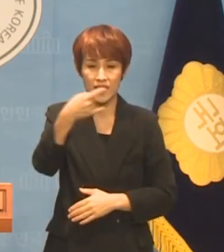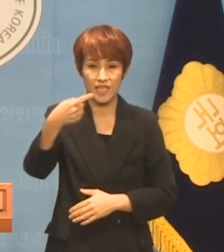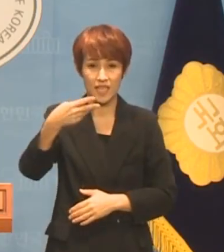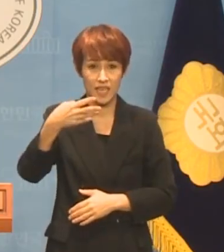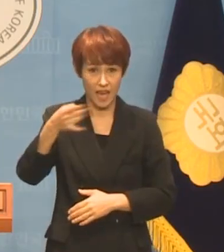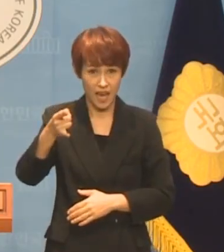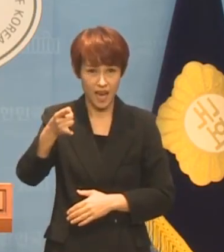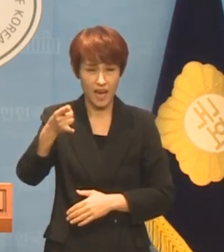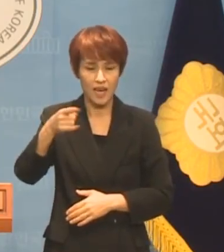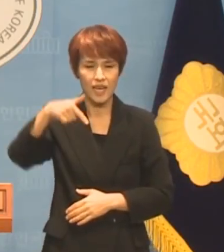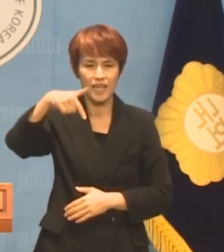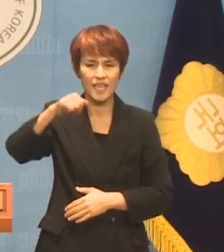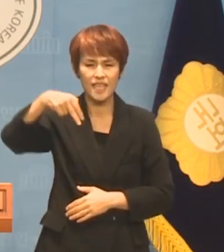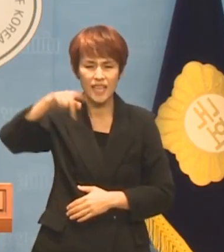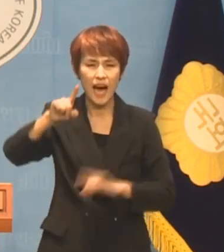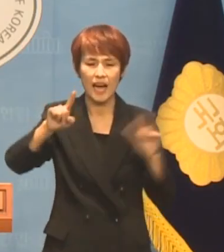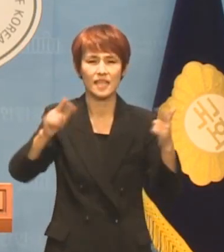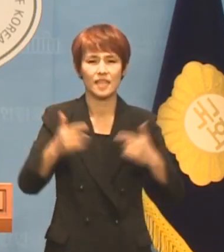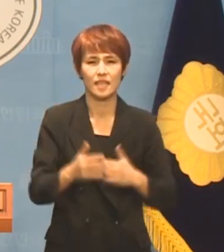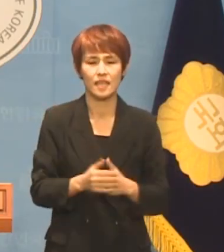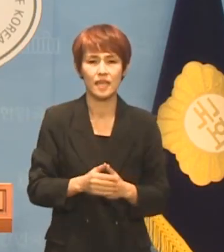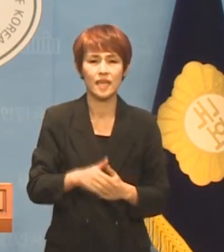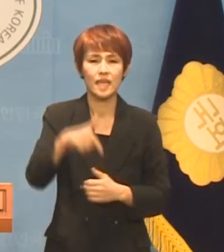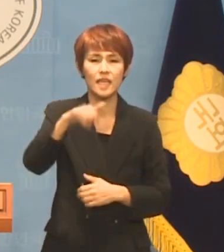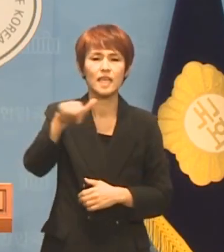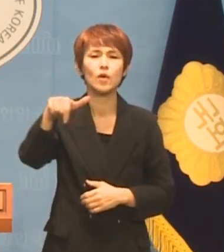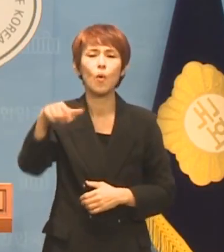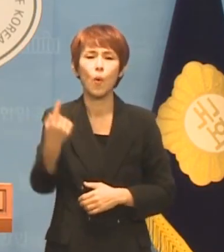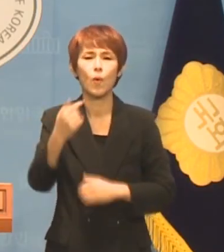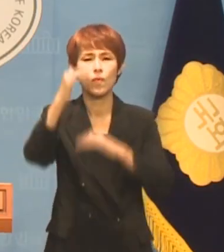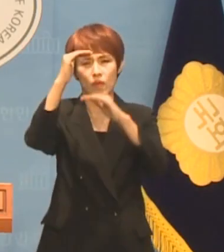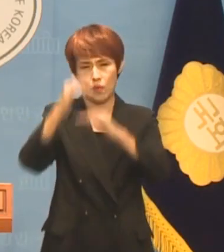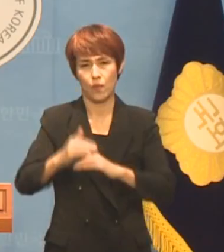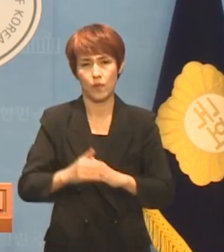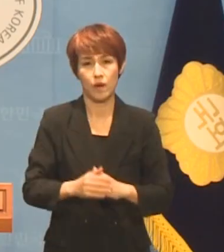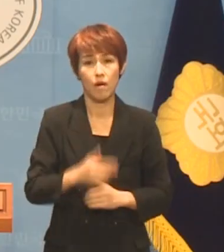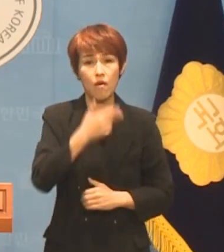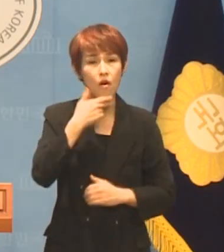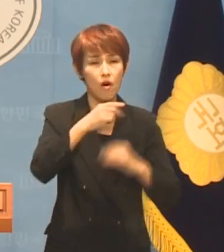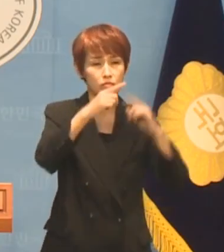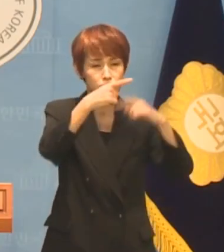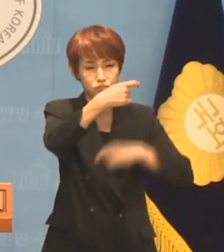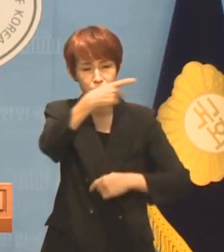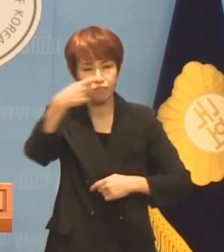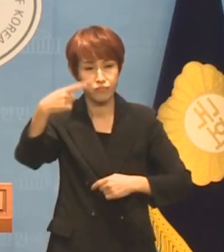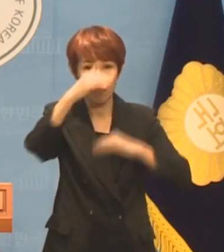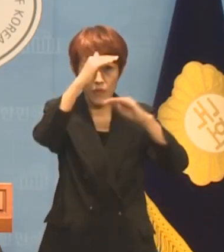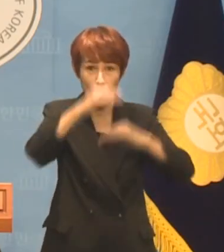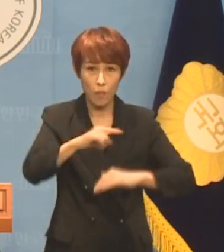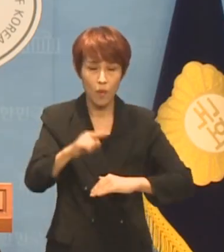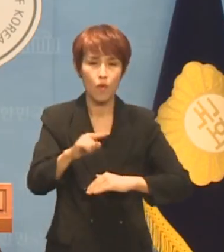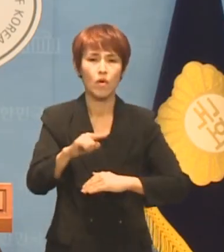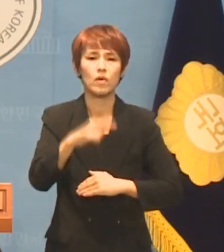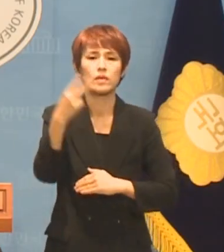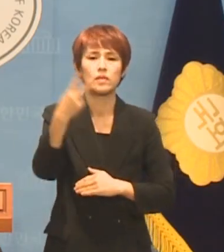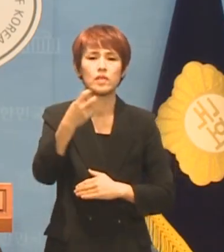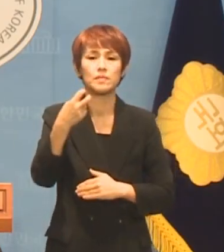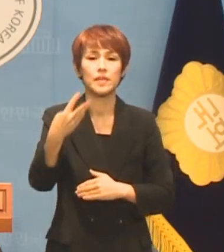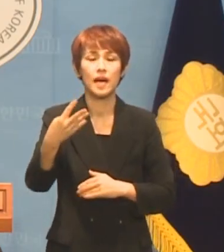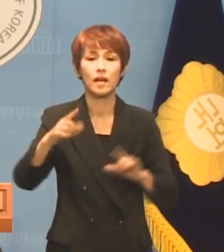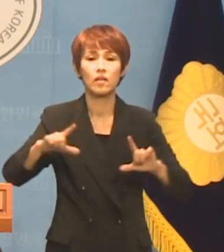아니라 기고문입니다. The free world is a bigger loser in South Korea's impeachment crisis. 24년